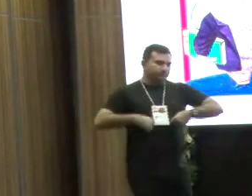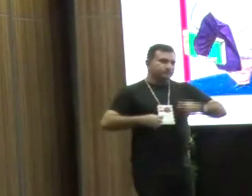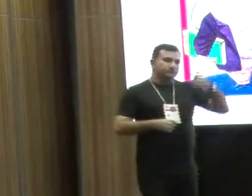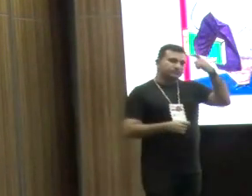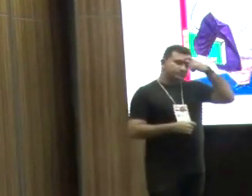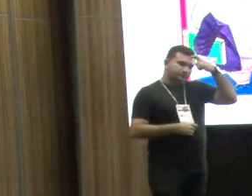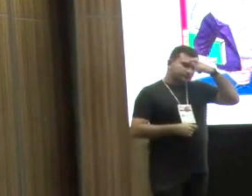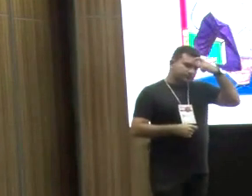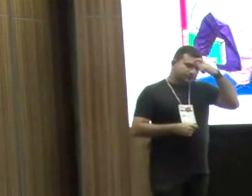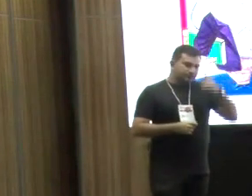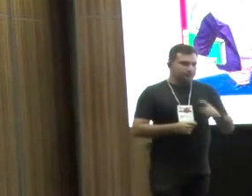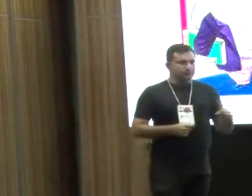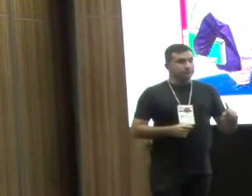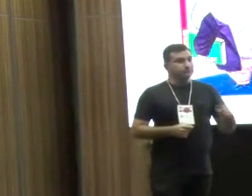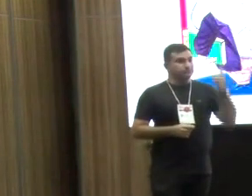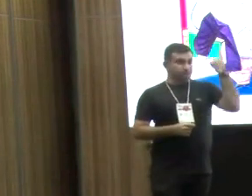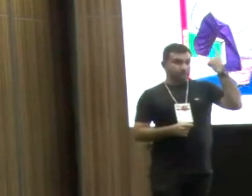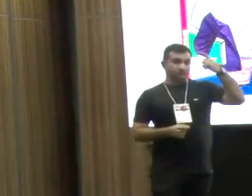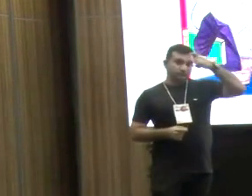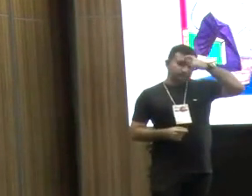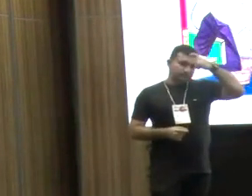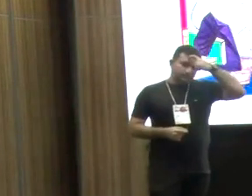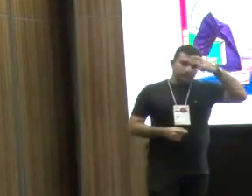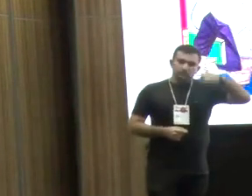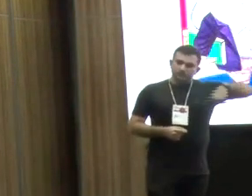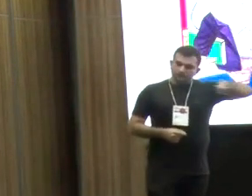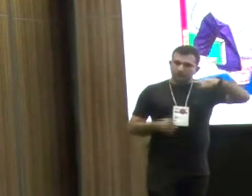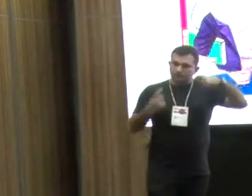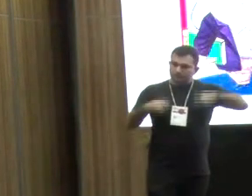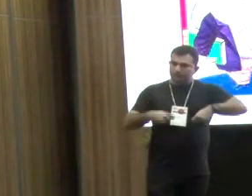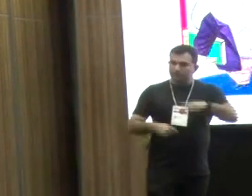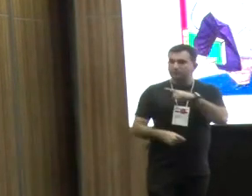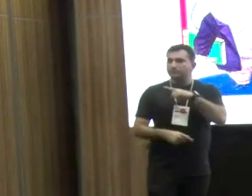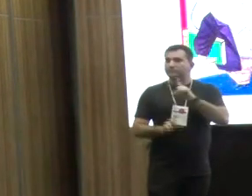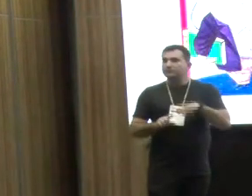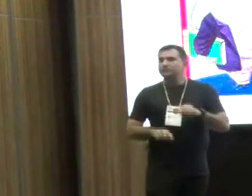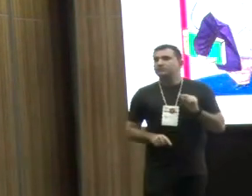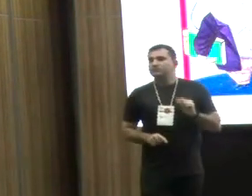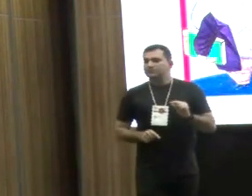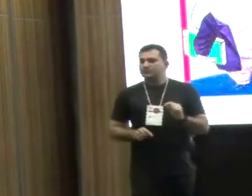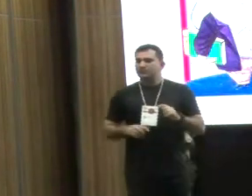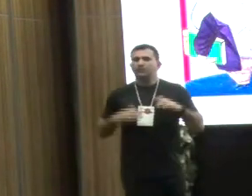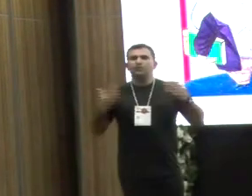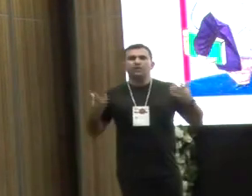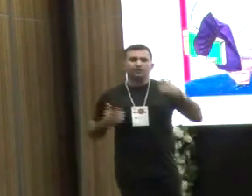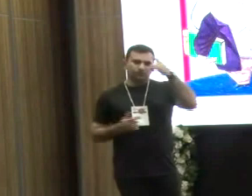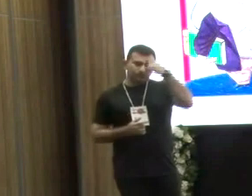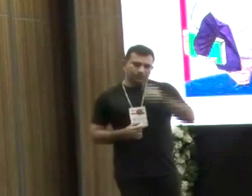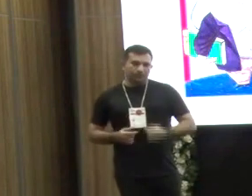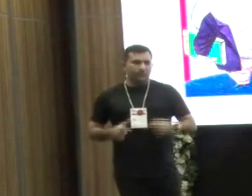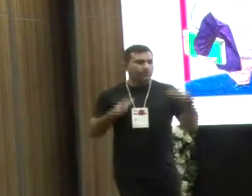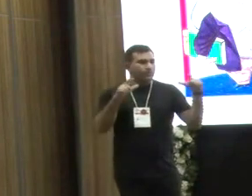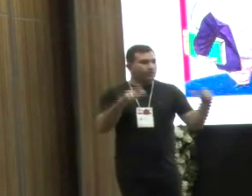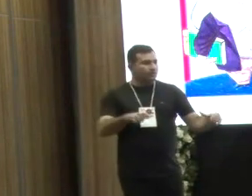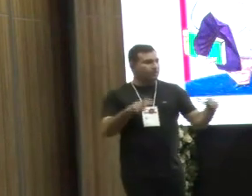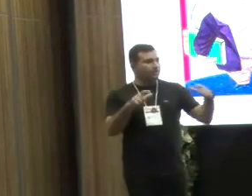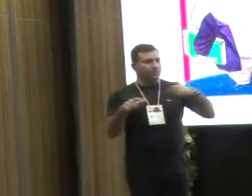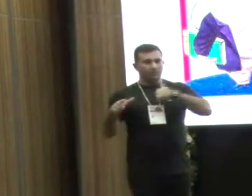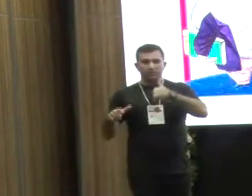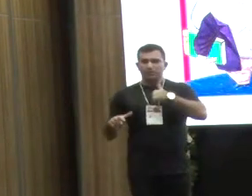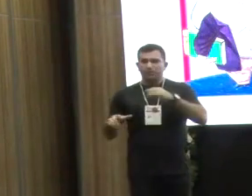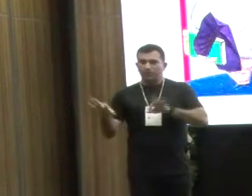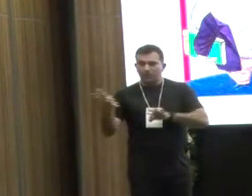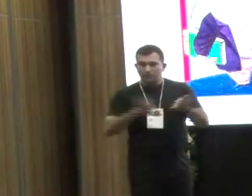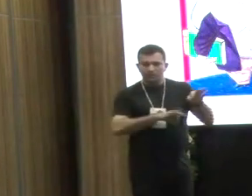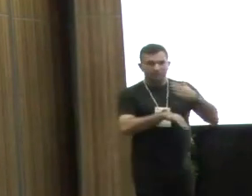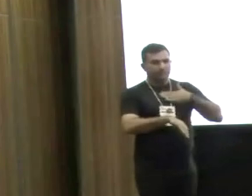consciência. E uma das primeiras consciências que eu tenho que ter é a que lugar que eu ocupo dentro da organização do